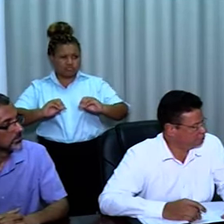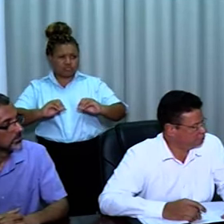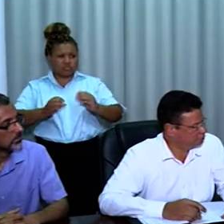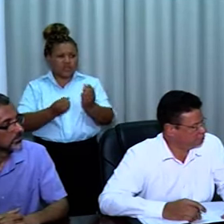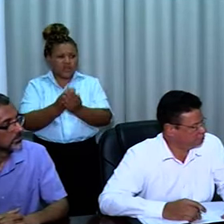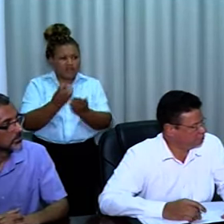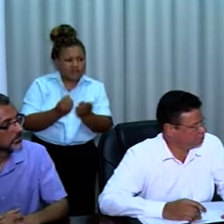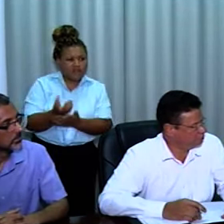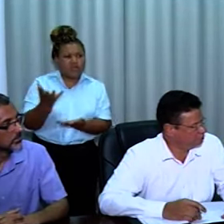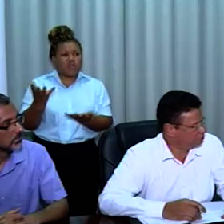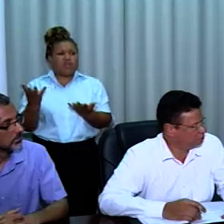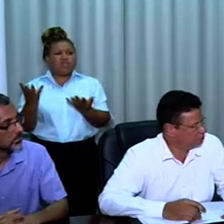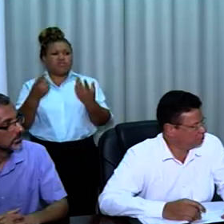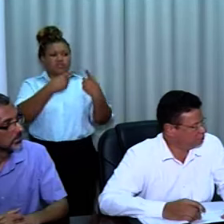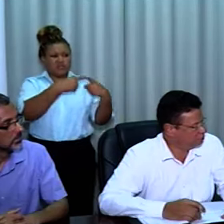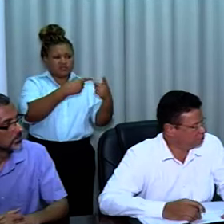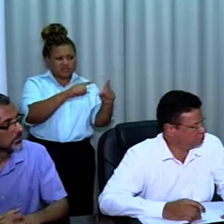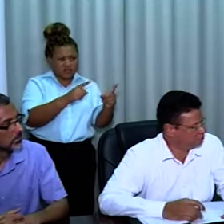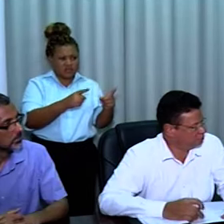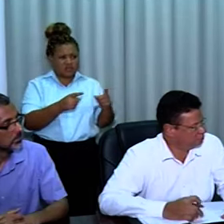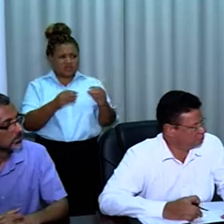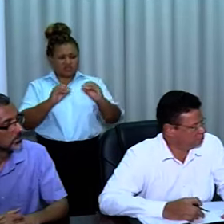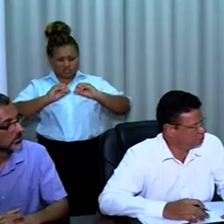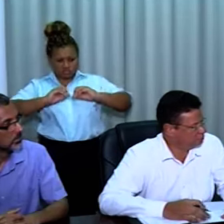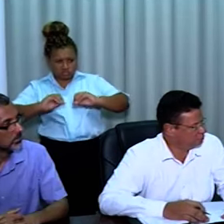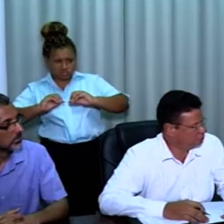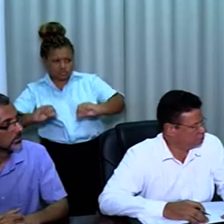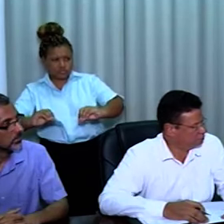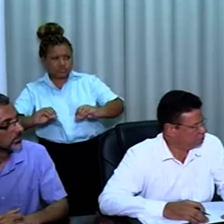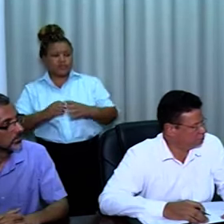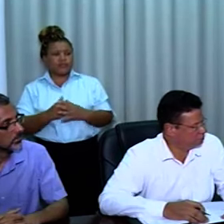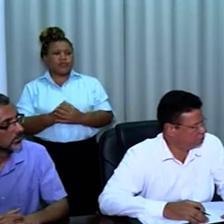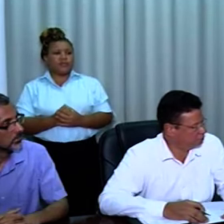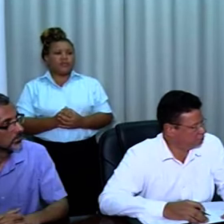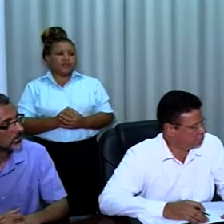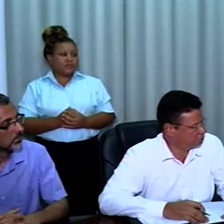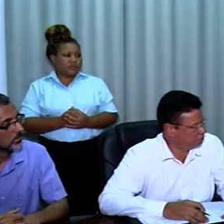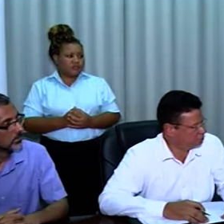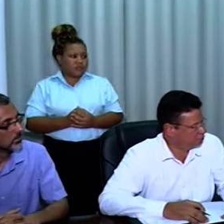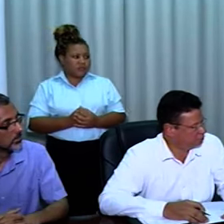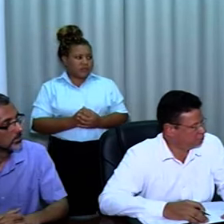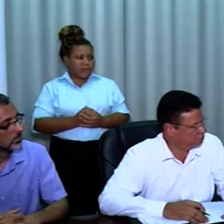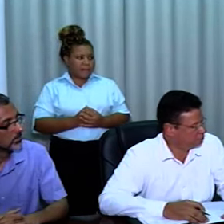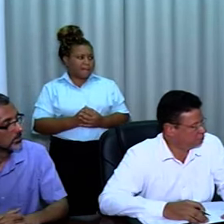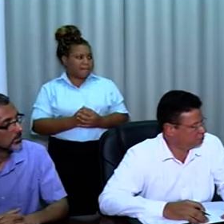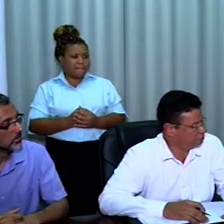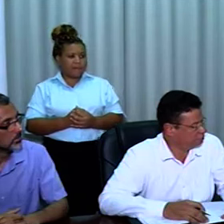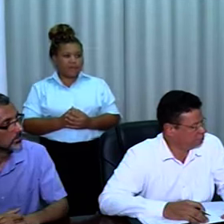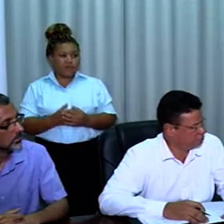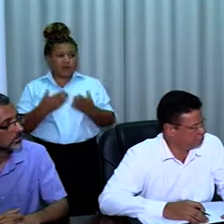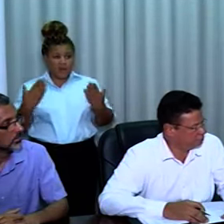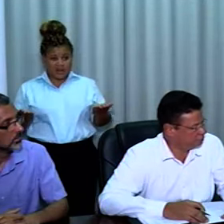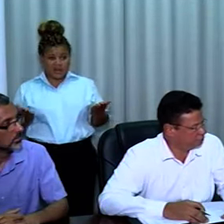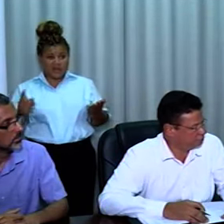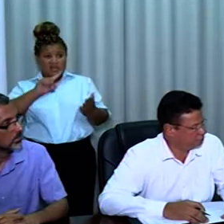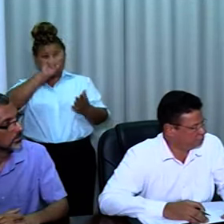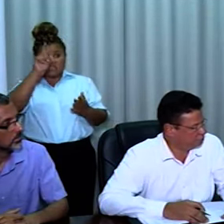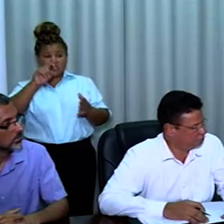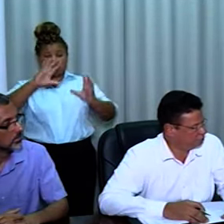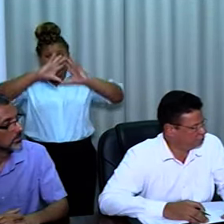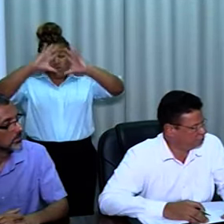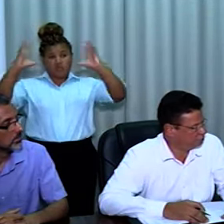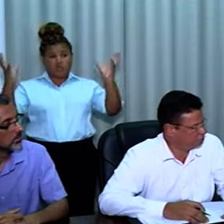Et dans ce monde, ça finit de sortir dans beaucoup de compréhensions de l'use of telephone alerts, nationwide telephone alerts. Et si vous avez